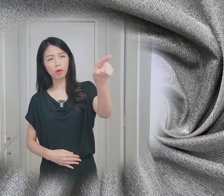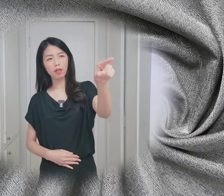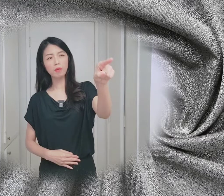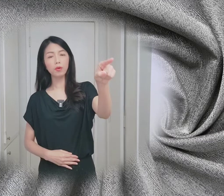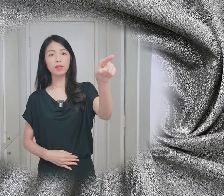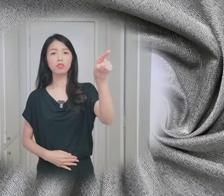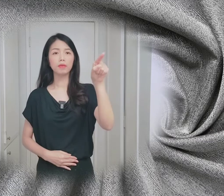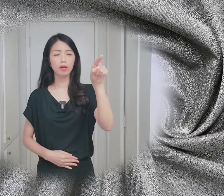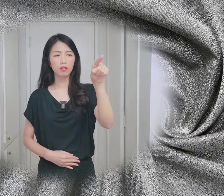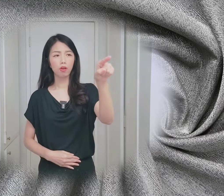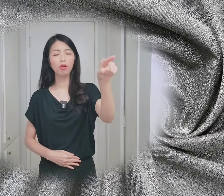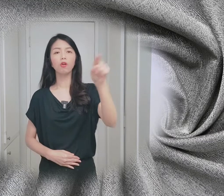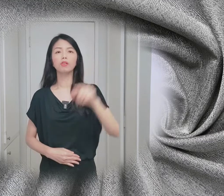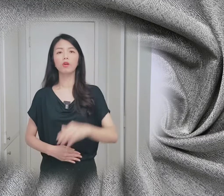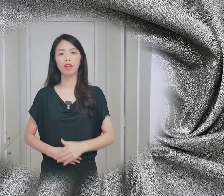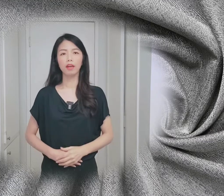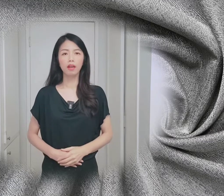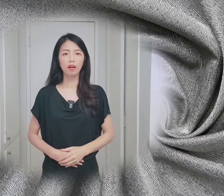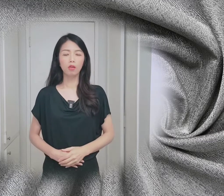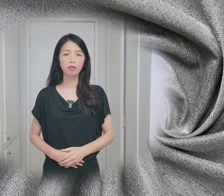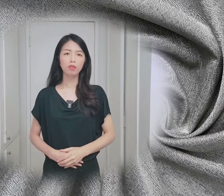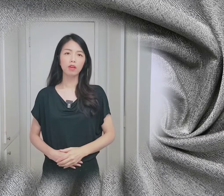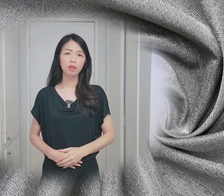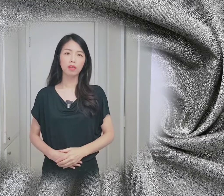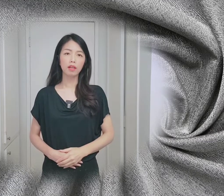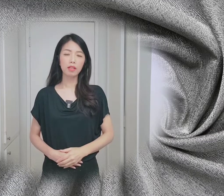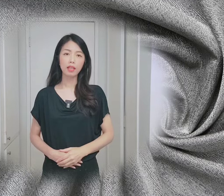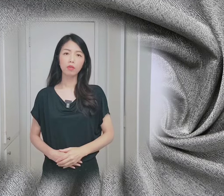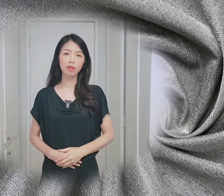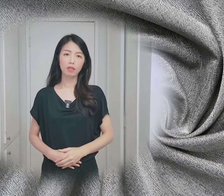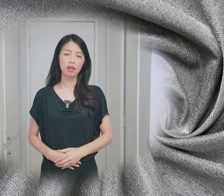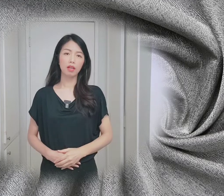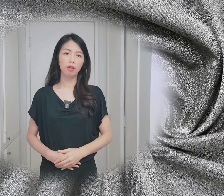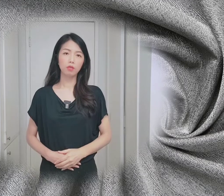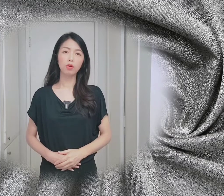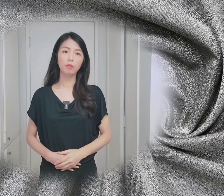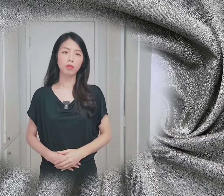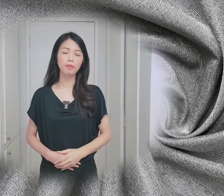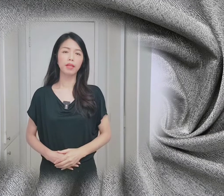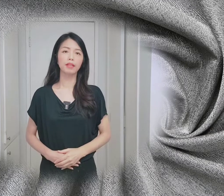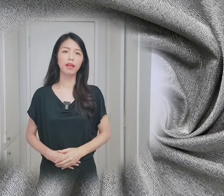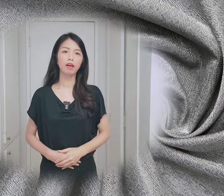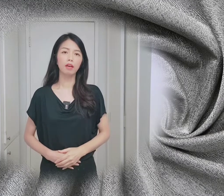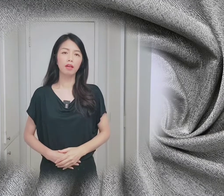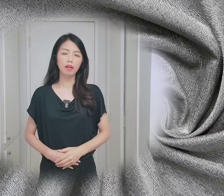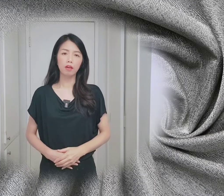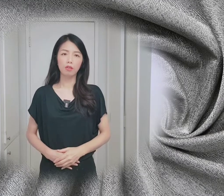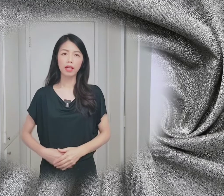이렇게 멀리 포인트 해주시면 돼요. 저 언덕에. 언덕은요 일단 산이라고 하는 뜻의 수어를 먼저 하시면